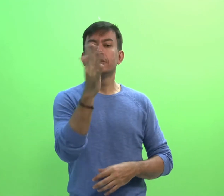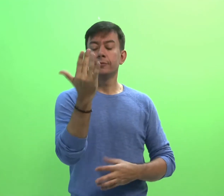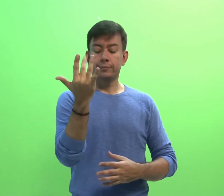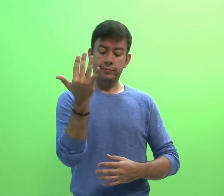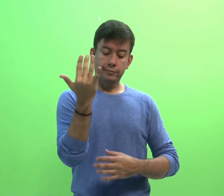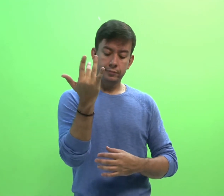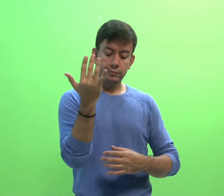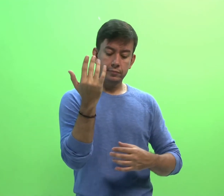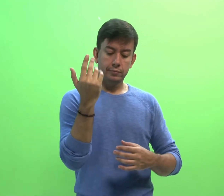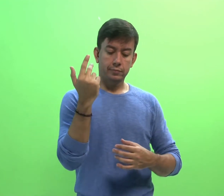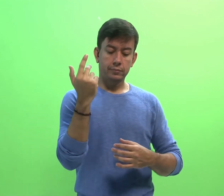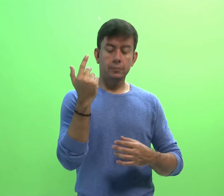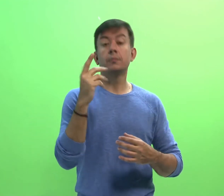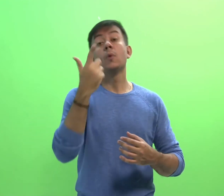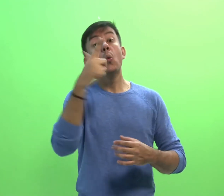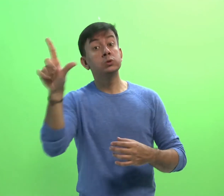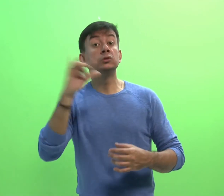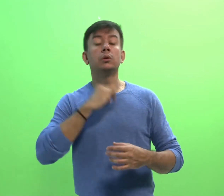Antes se usava este sinal para igreja.